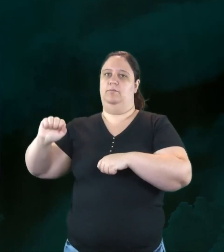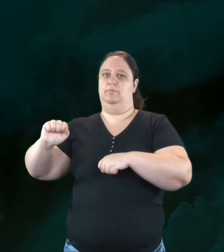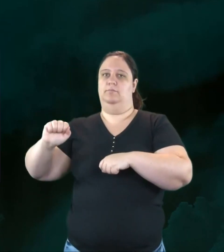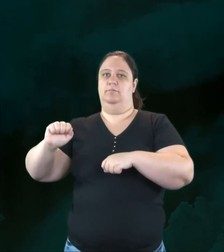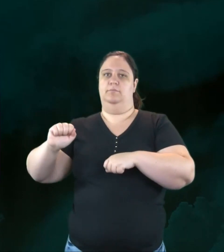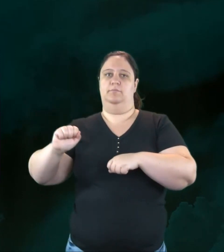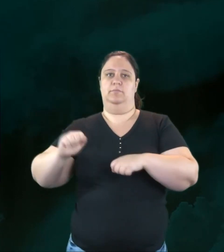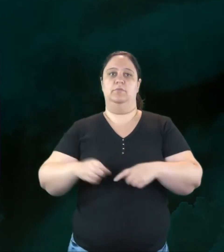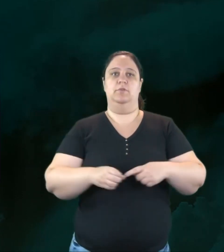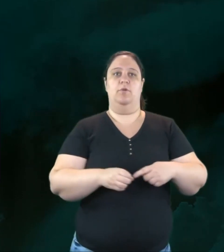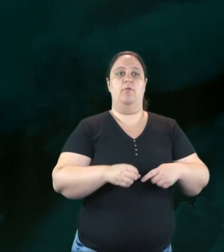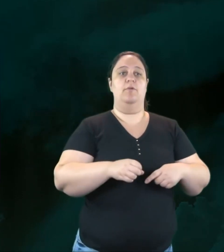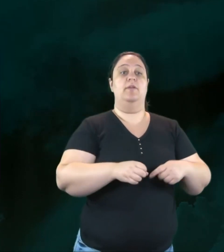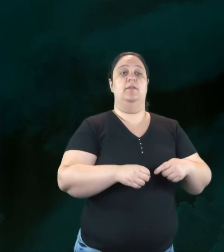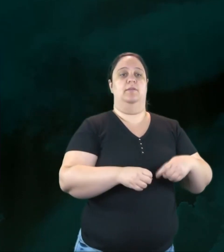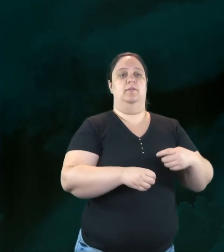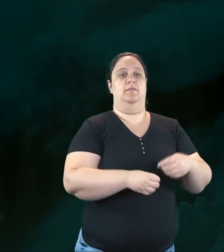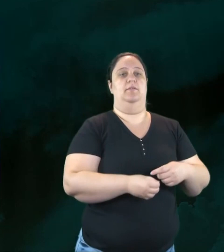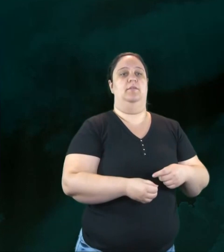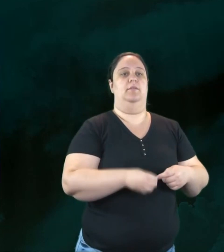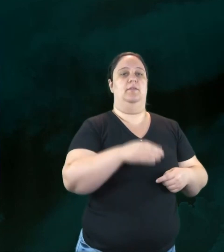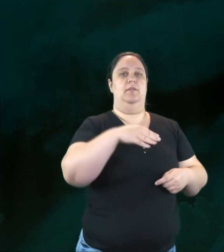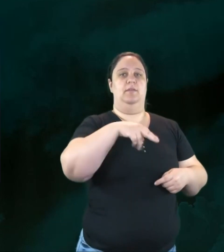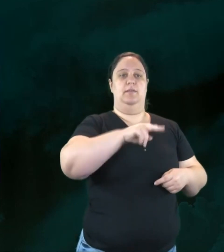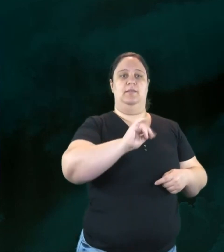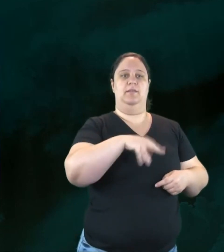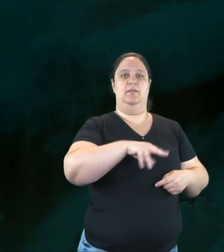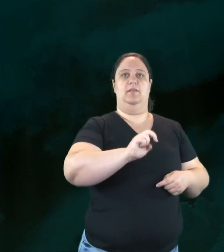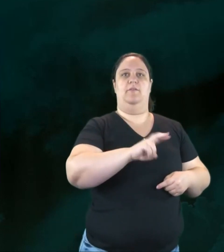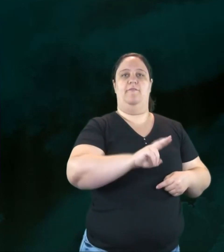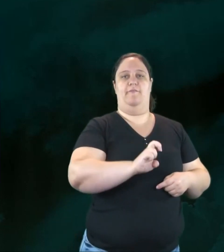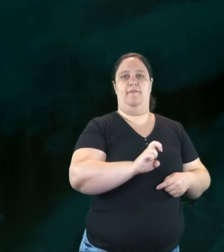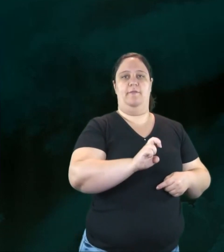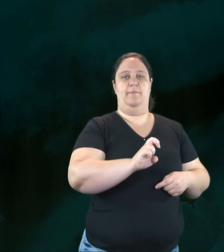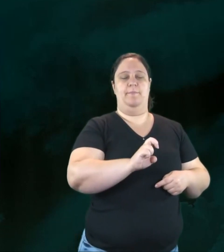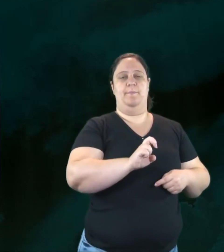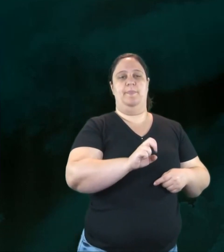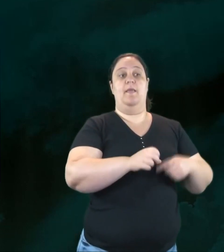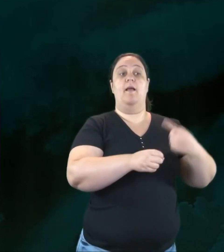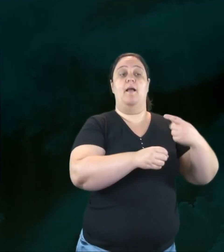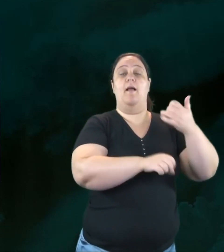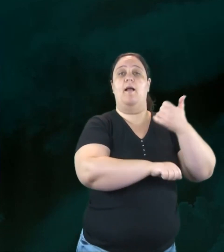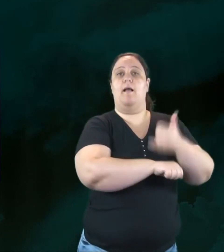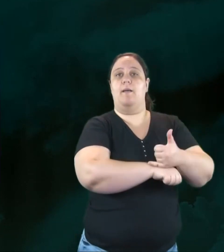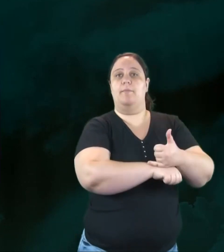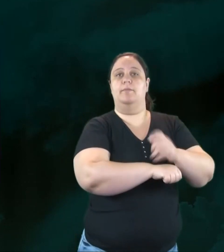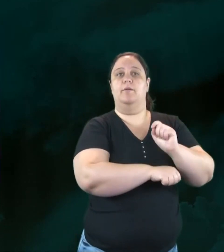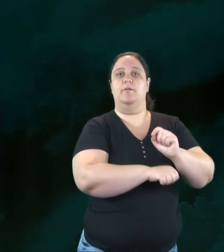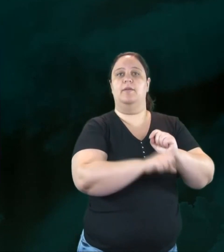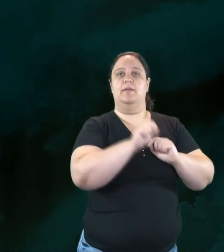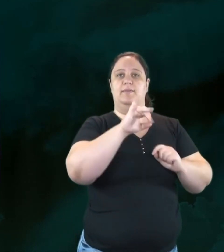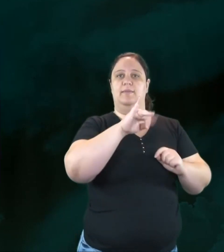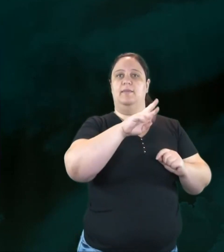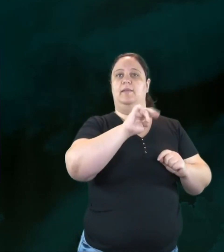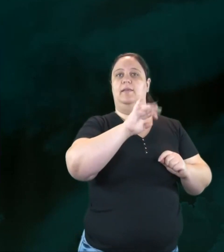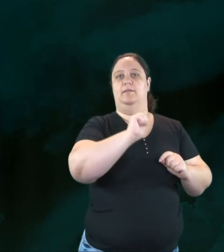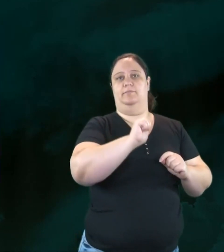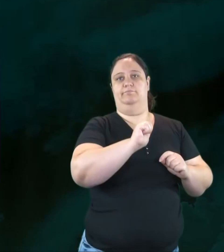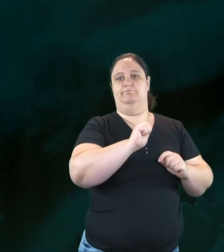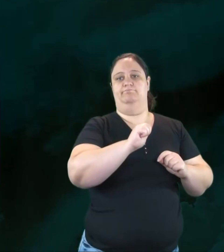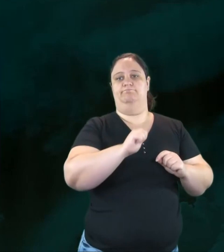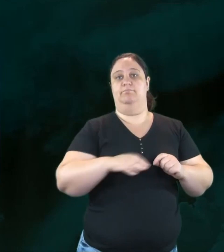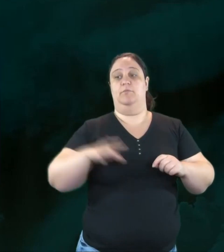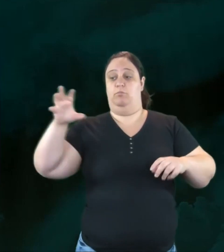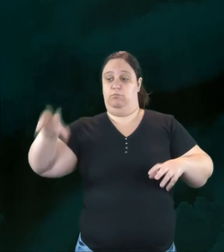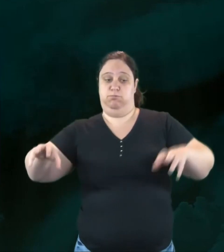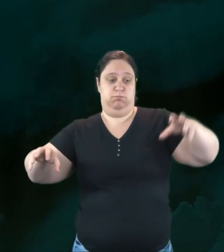da Assíria. Tanto Babel, a Babilônia, quanto a Síria